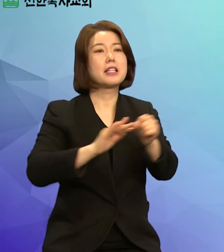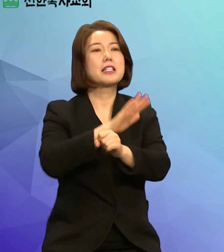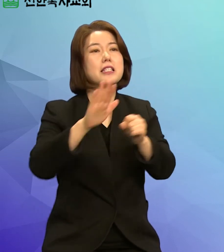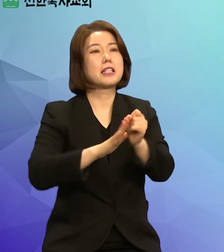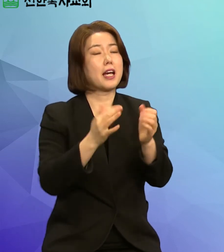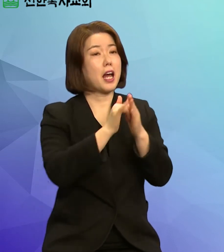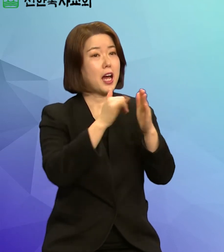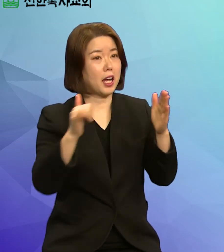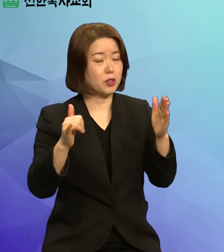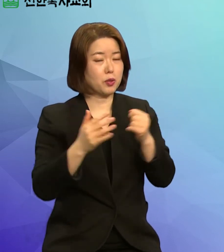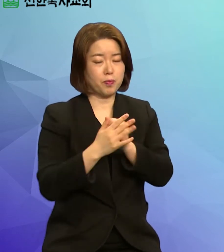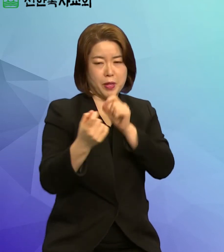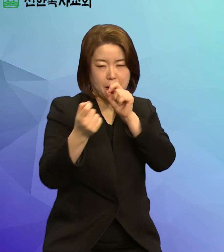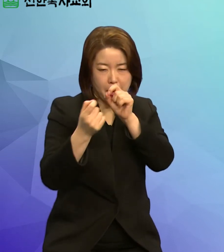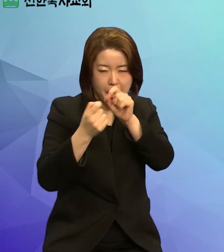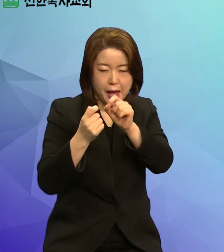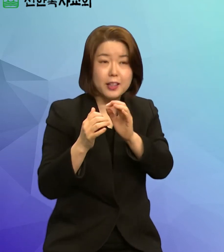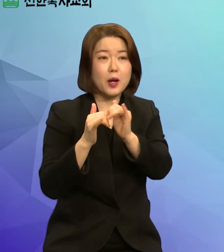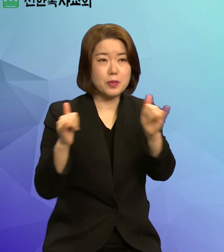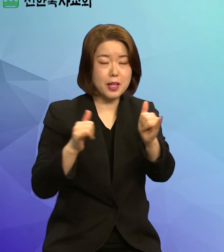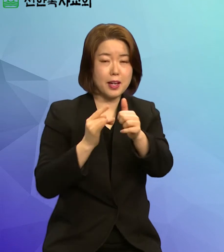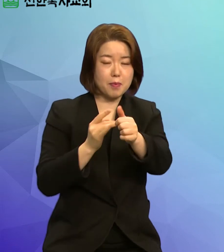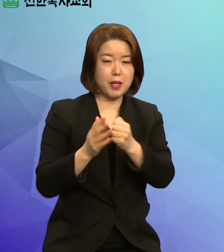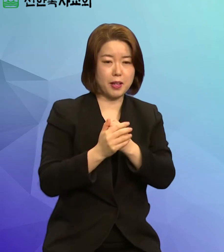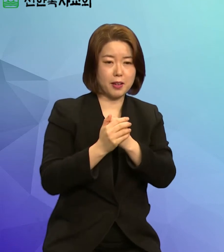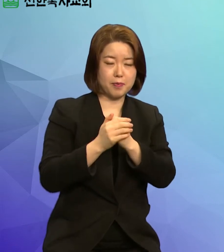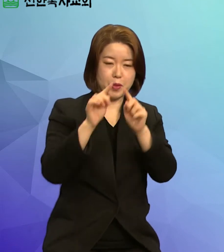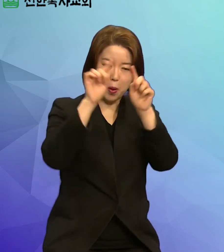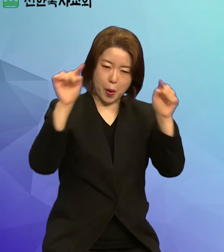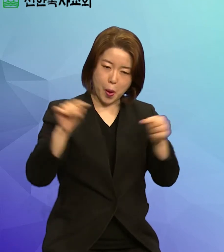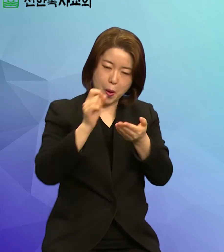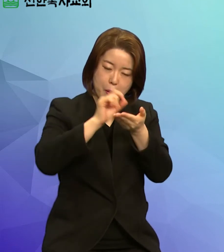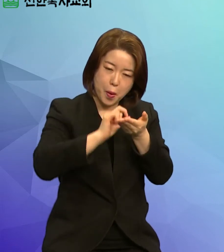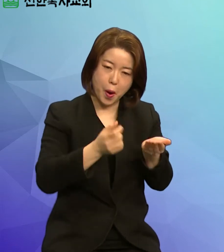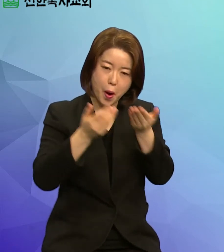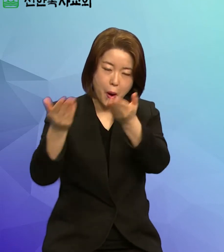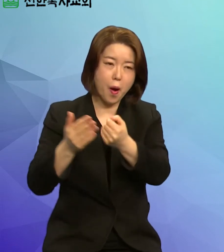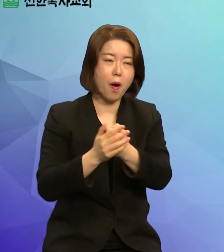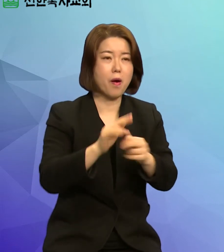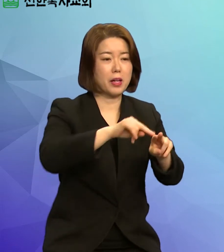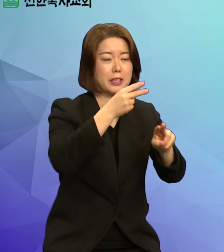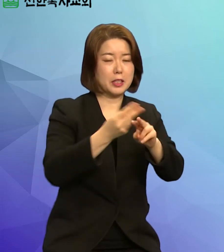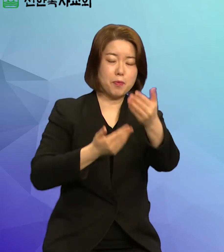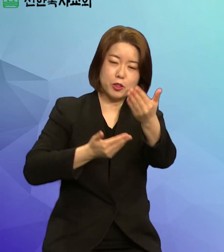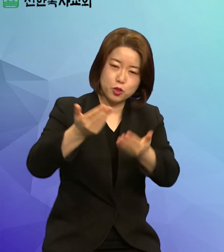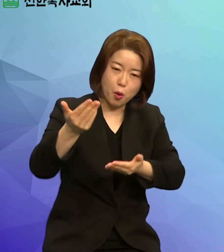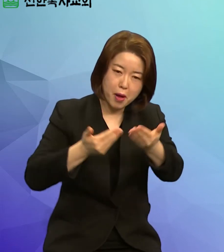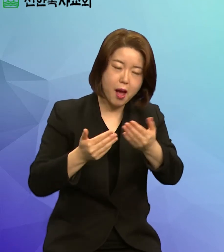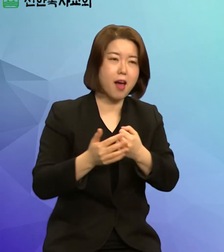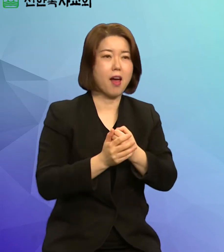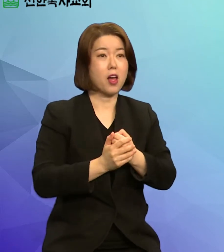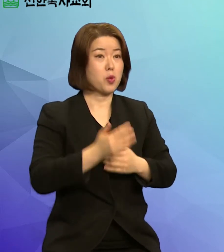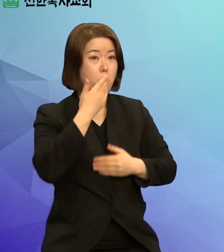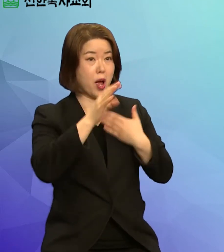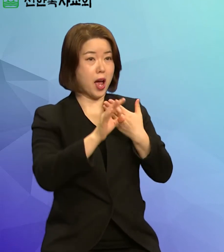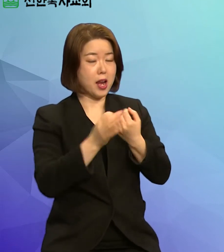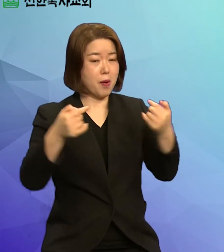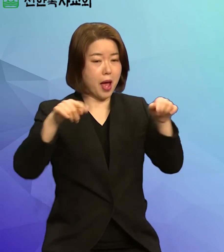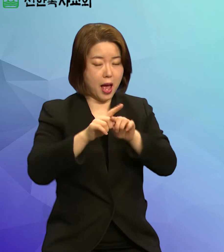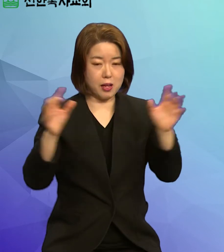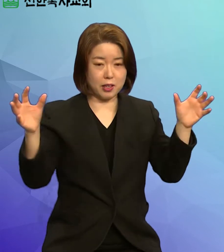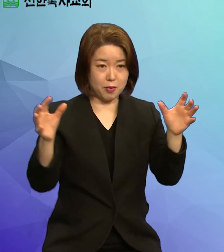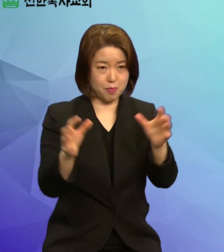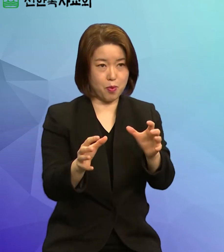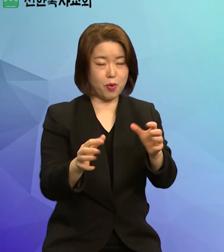가족이나 또는 가까운 사람에게 카드를 보내고 또 선물을 주고받고 또 할 수 있으면 함께